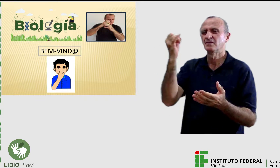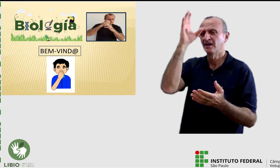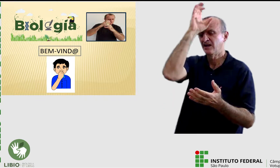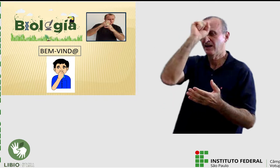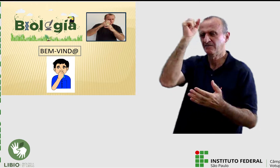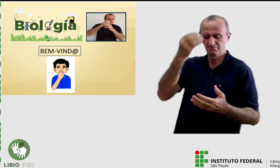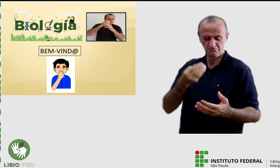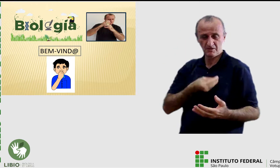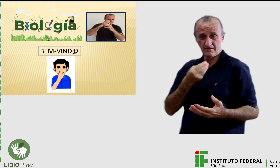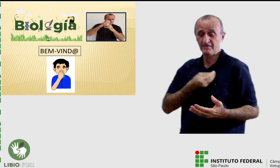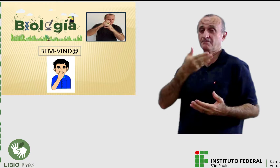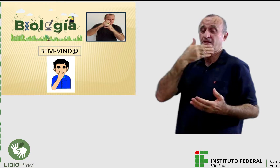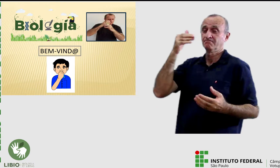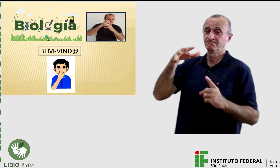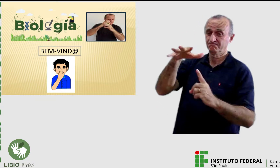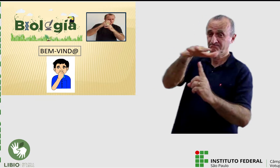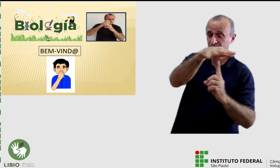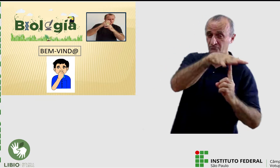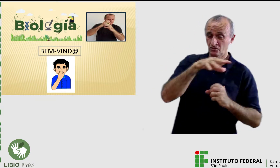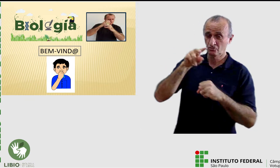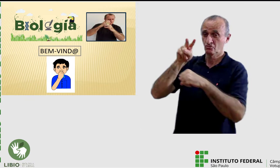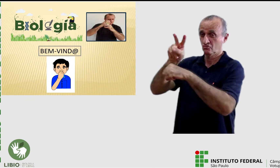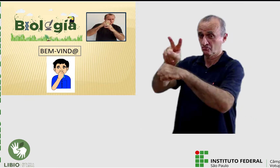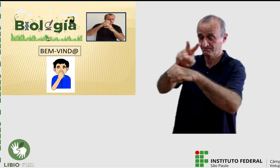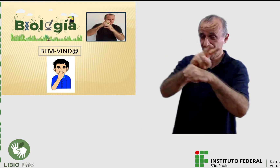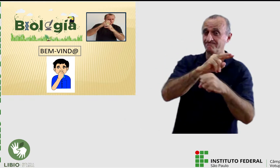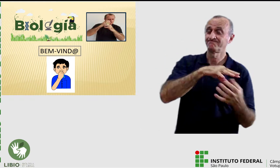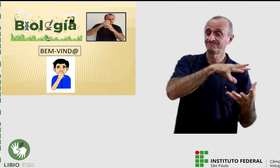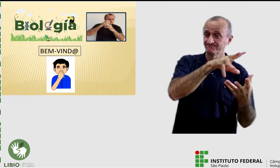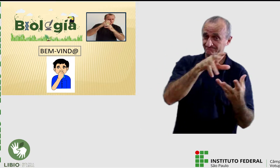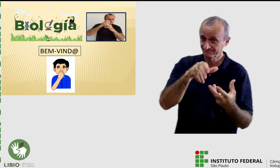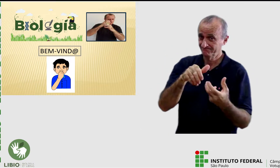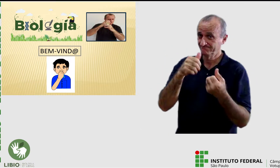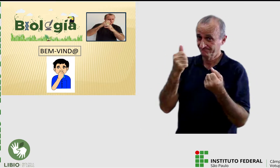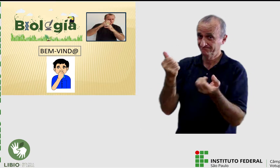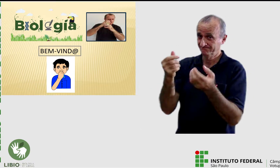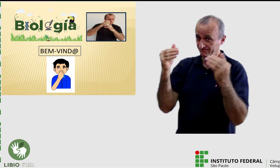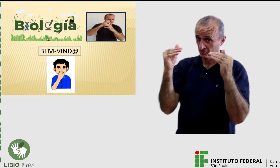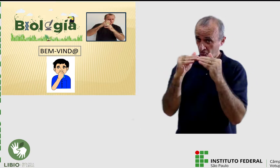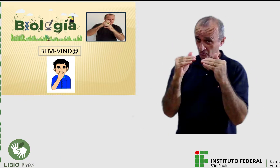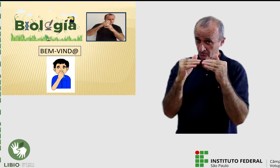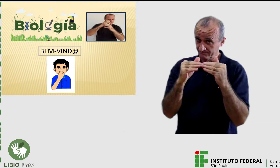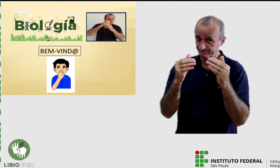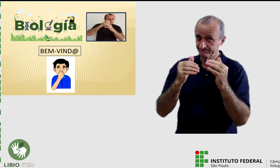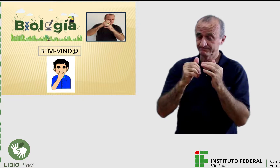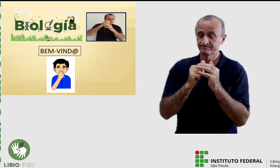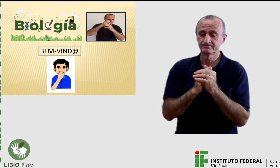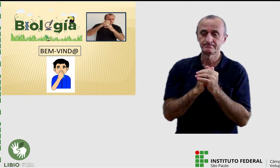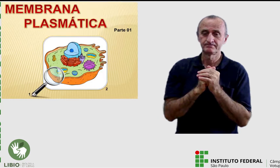sinal, o importante é aprendermos para termos uma vida melhor, cuidarmos melhor da natureza, deste nosso mundo, concorda?